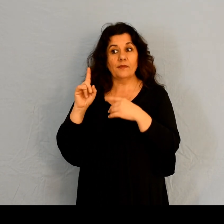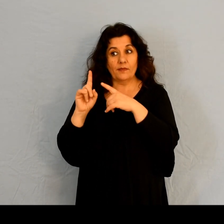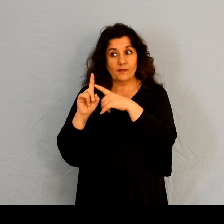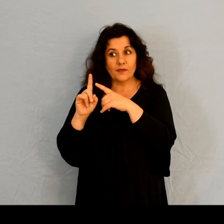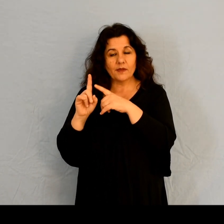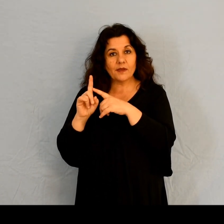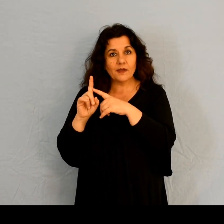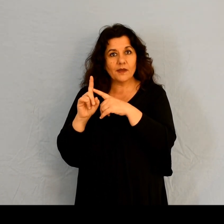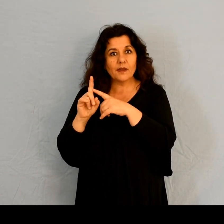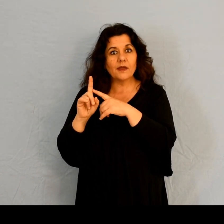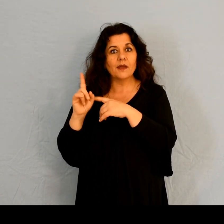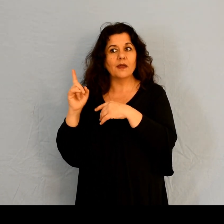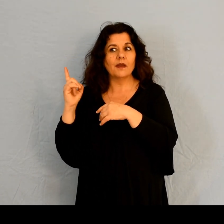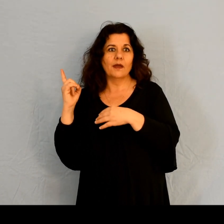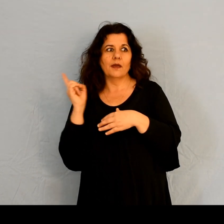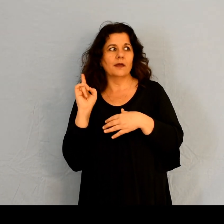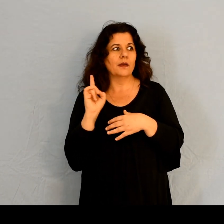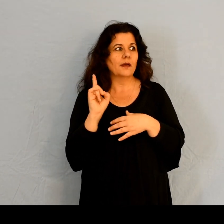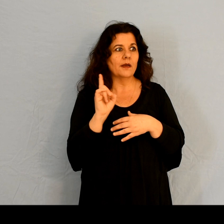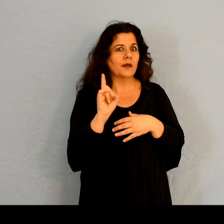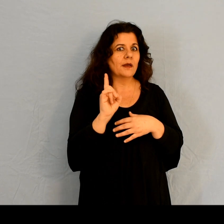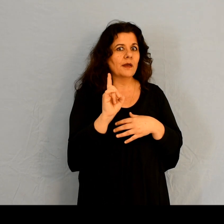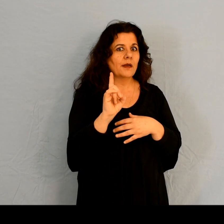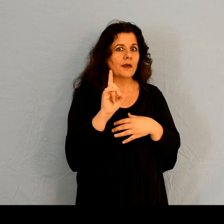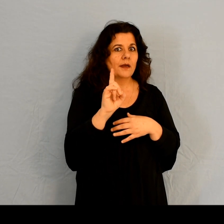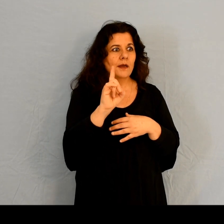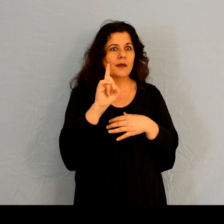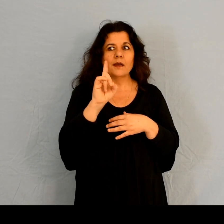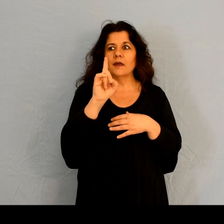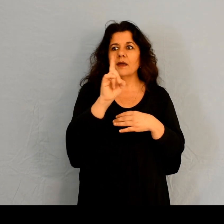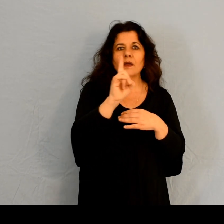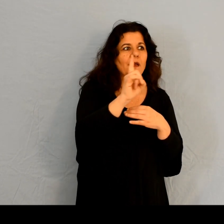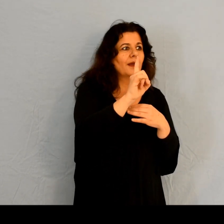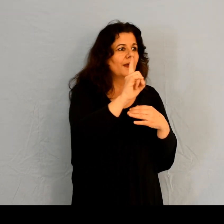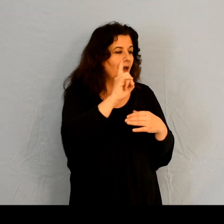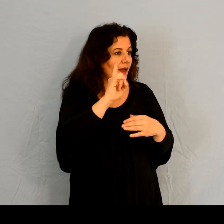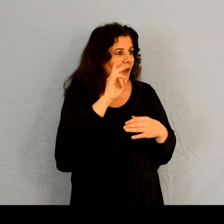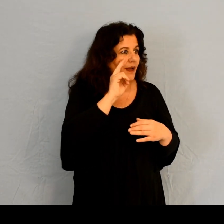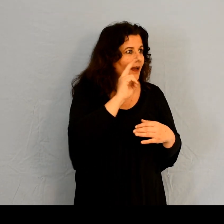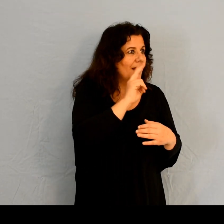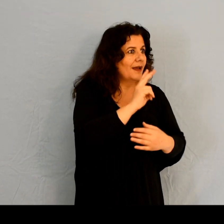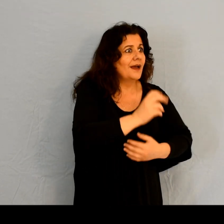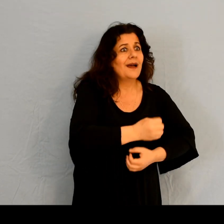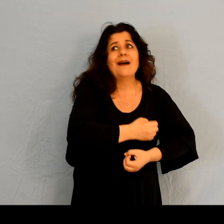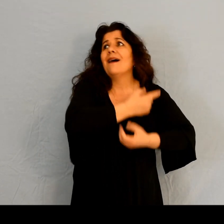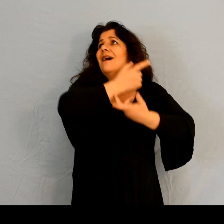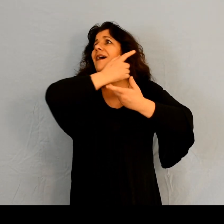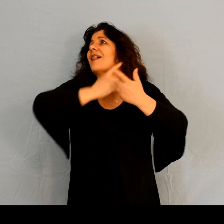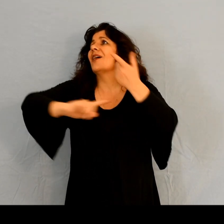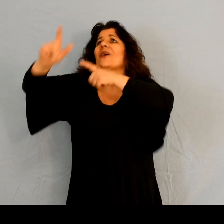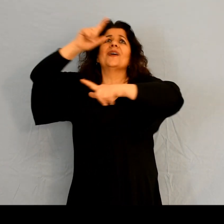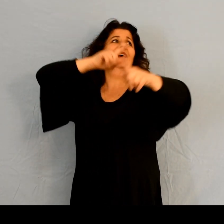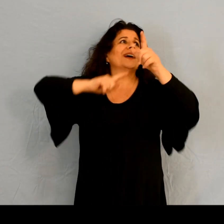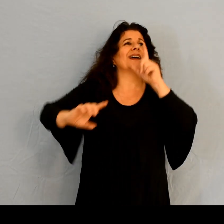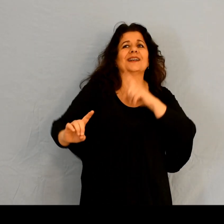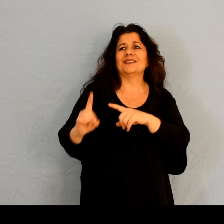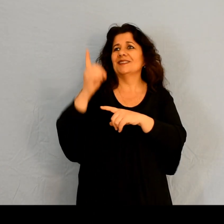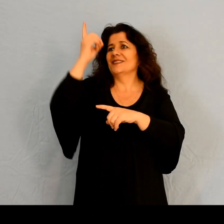Survenant à cette heure même, elle proclamait les louanges de Dieu et parlait de l'enfant à tous ceux qui attendaient